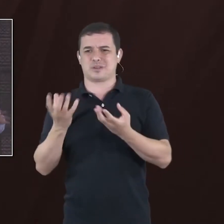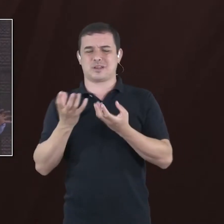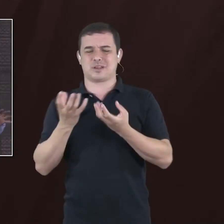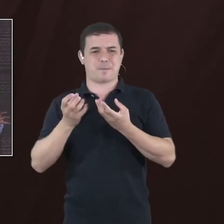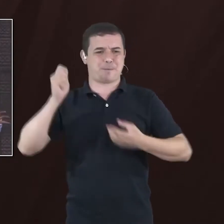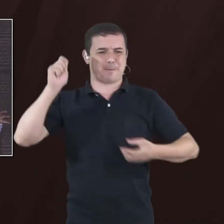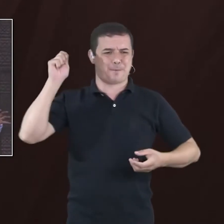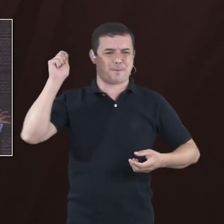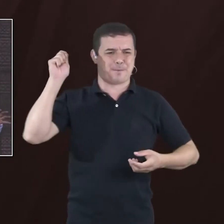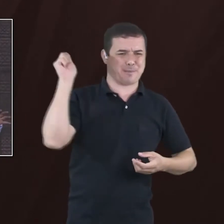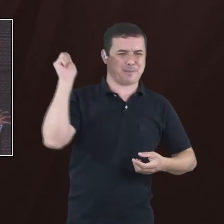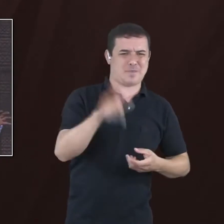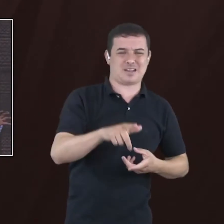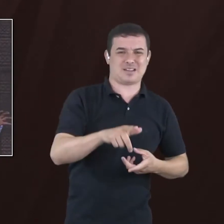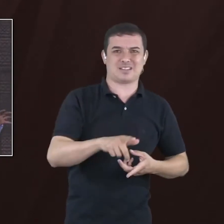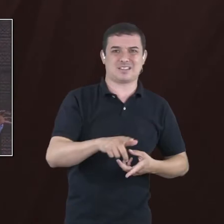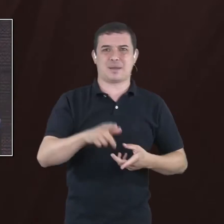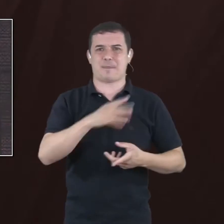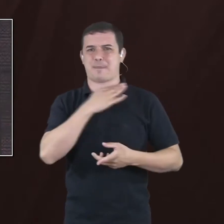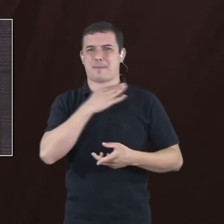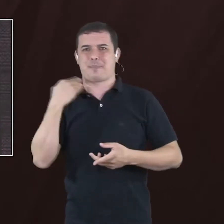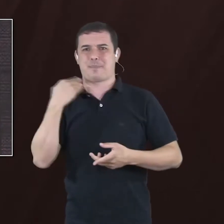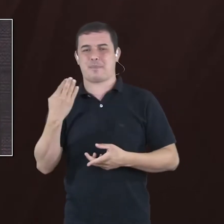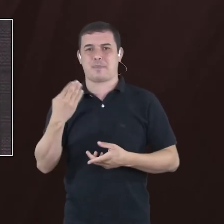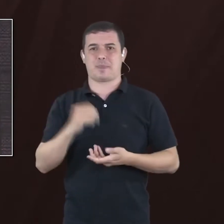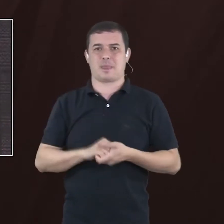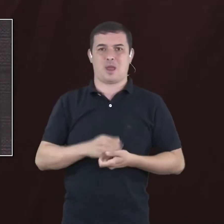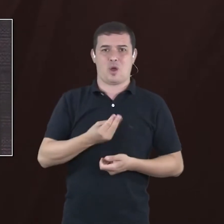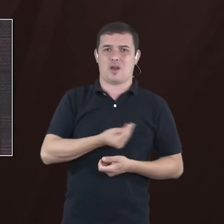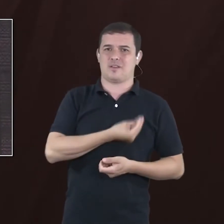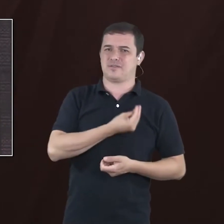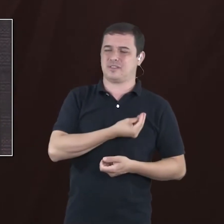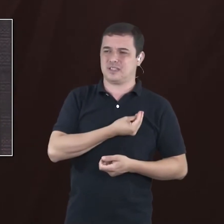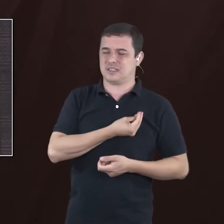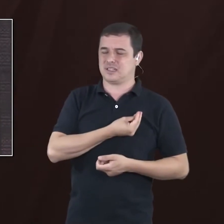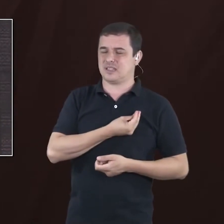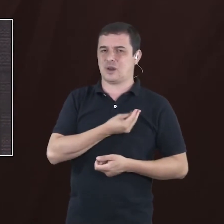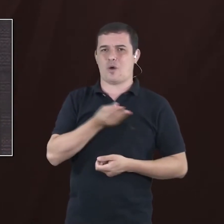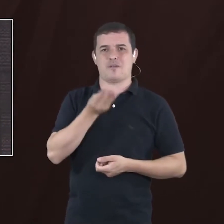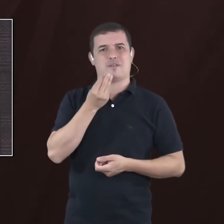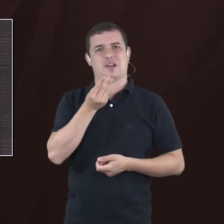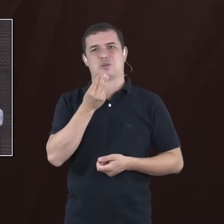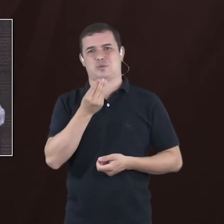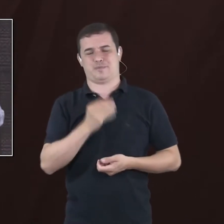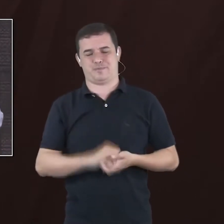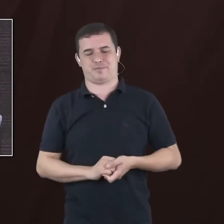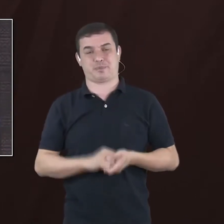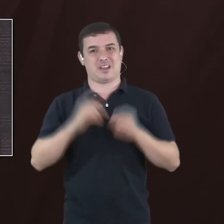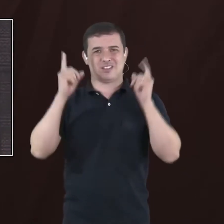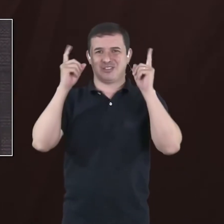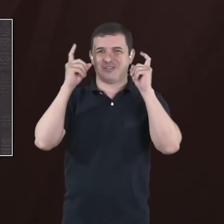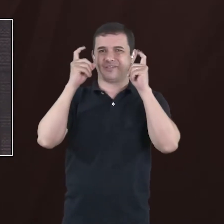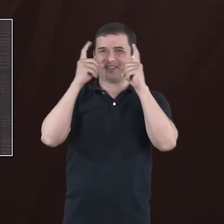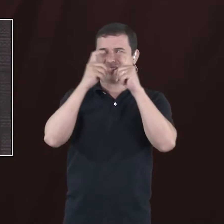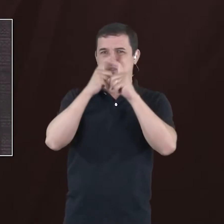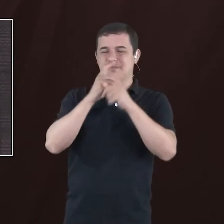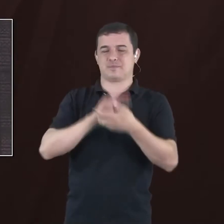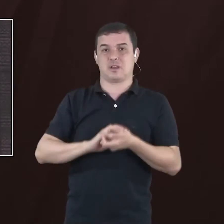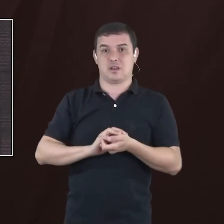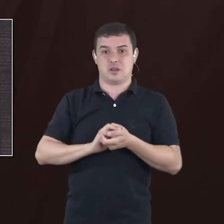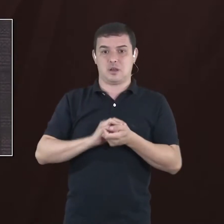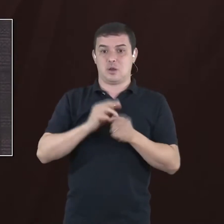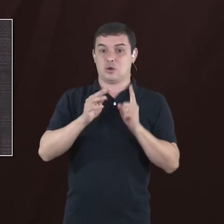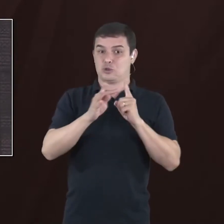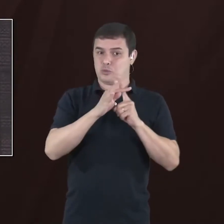do cão, desculpe me falar dessa forma. Então foi uma vida muito difícil, e Timóteo acompanhou tudo